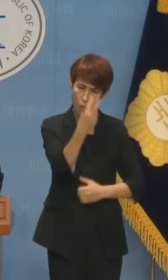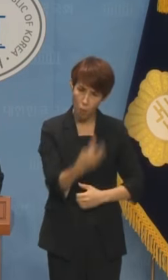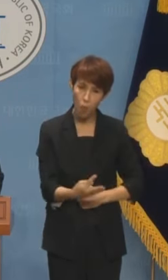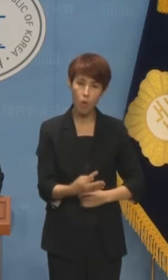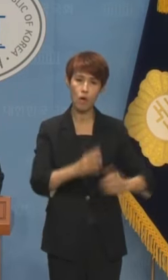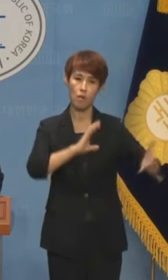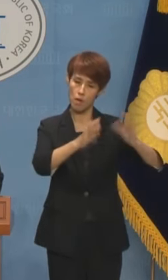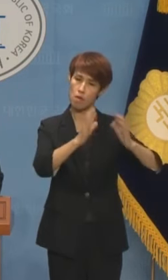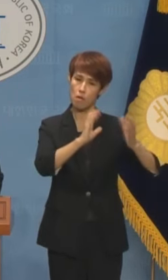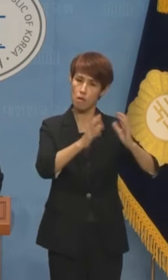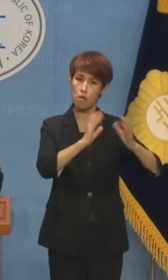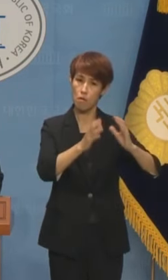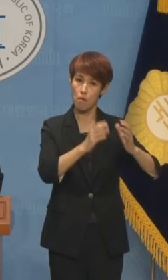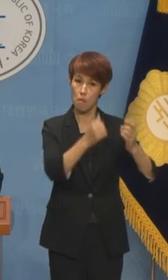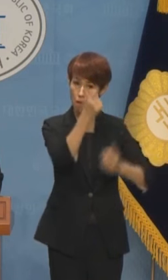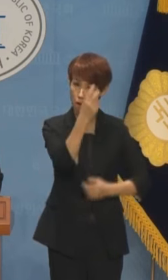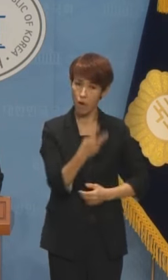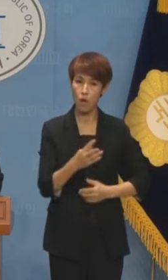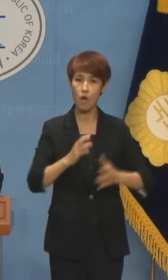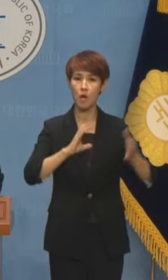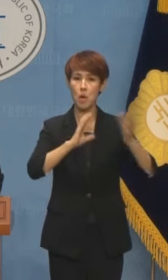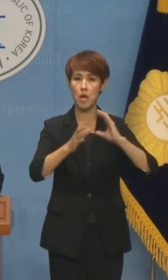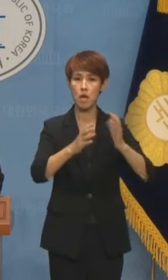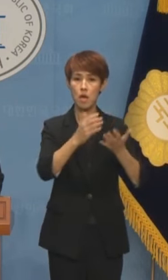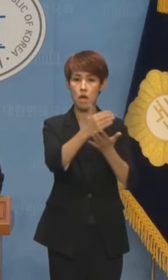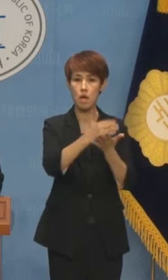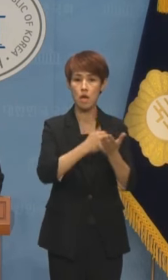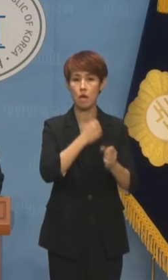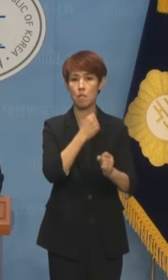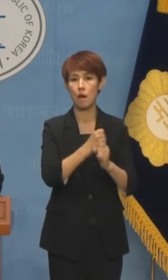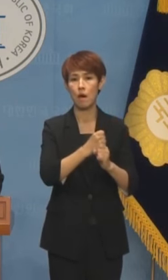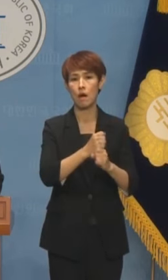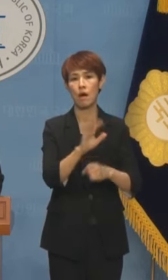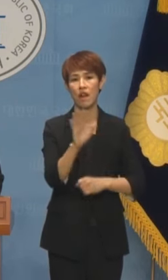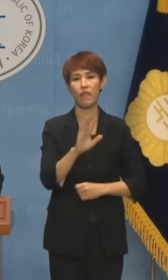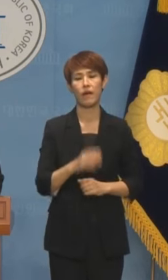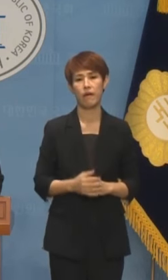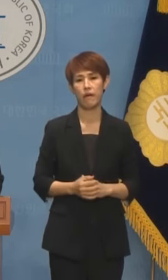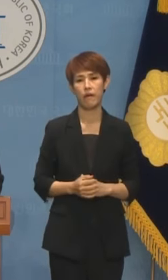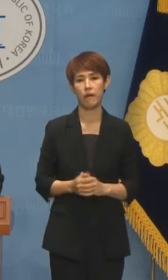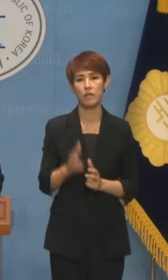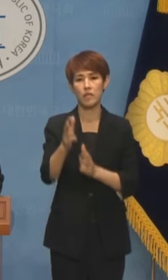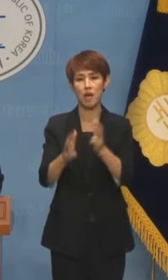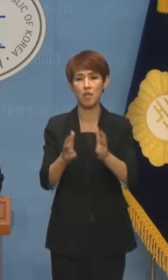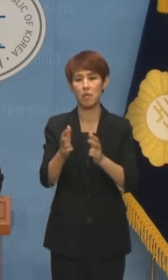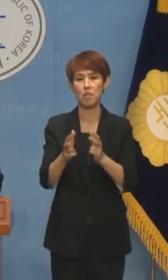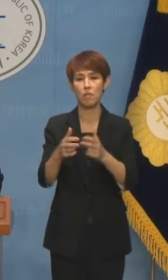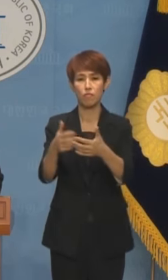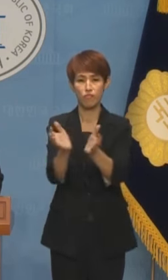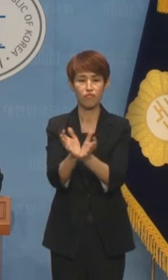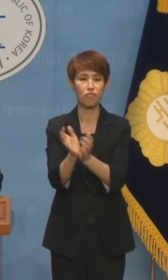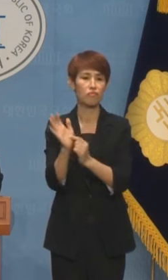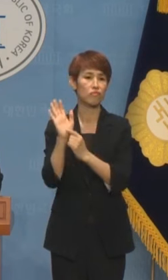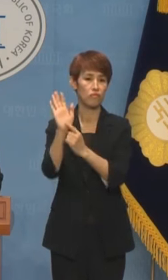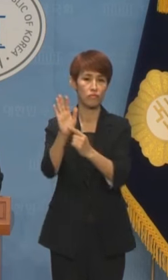불구하고 관련 회의록을 만들지 않았다는 것이 산업통상자원부의 공식 답변이었습니다.